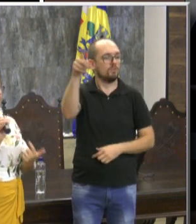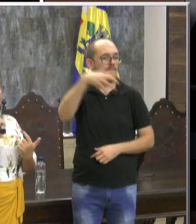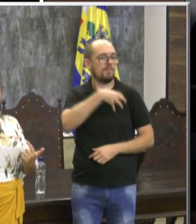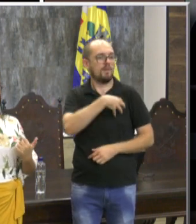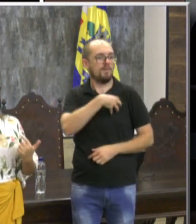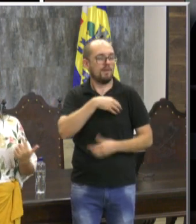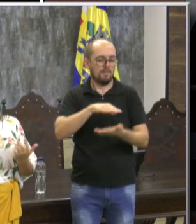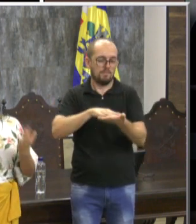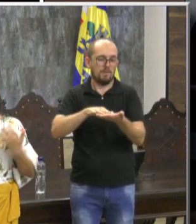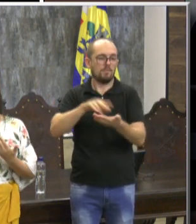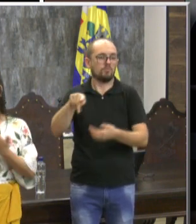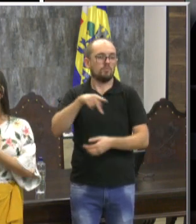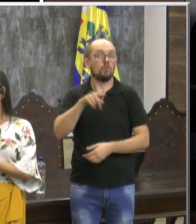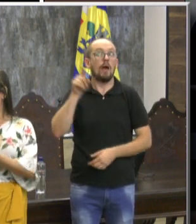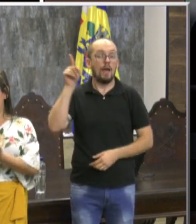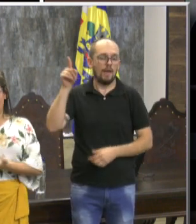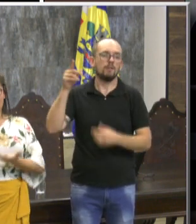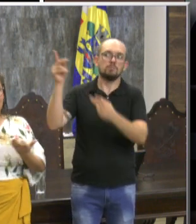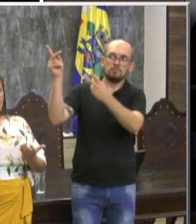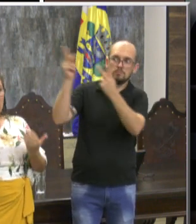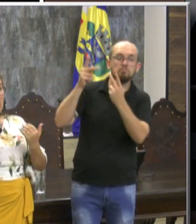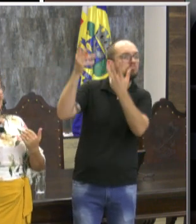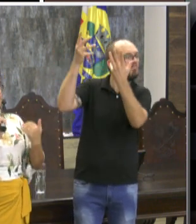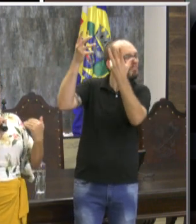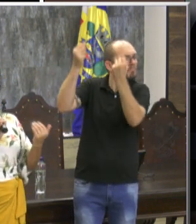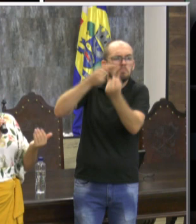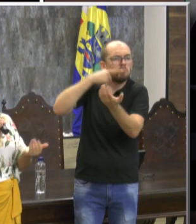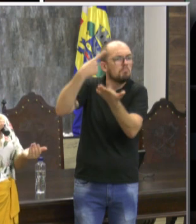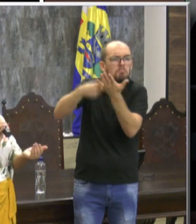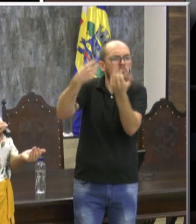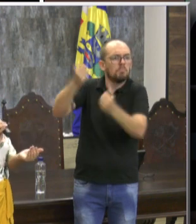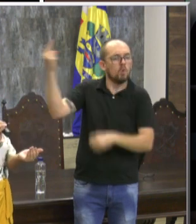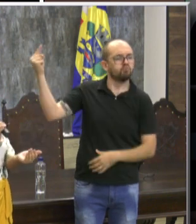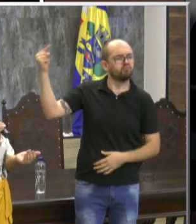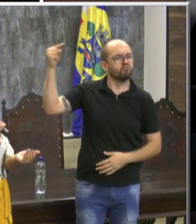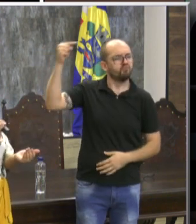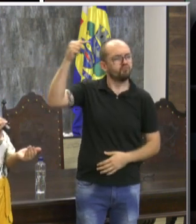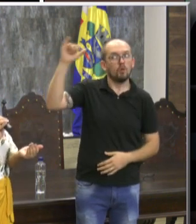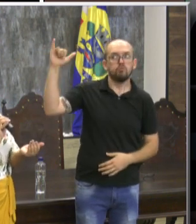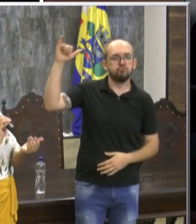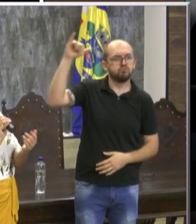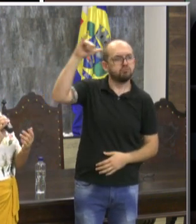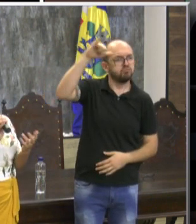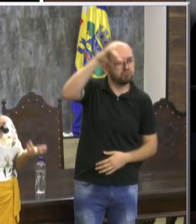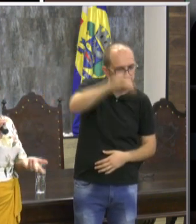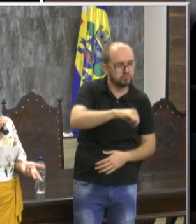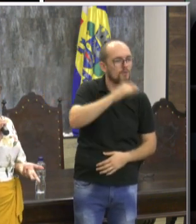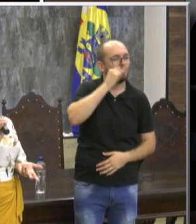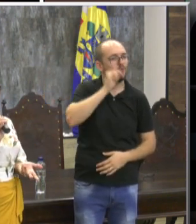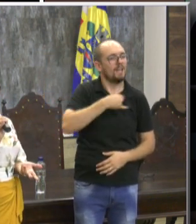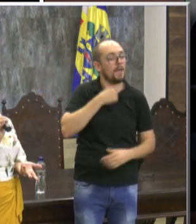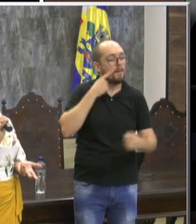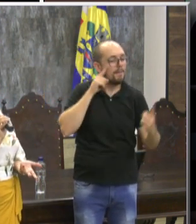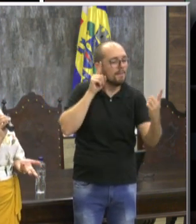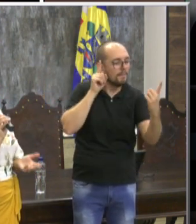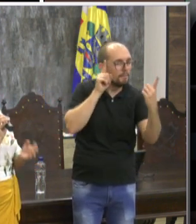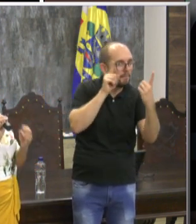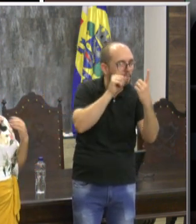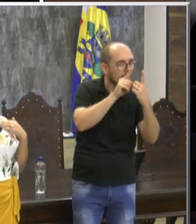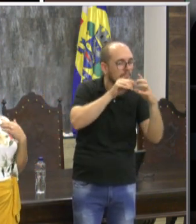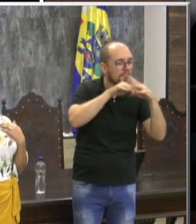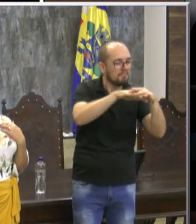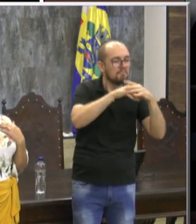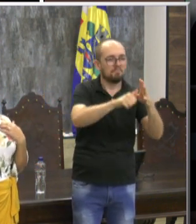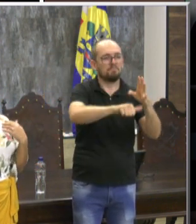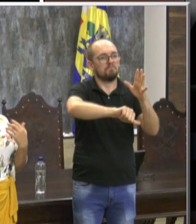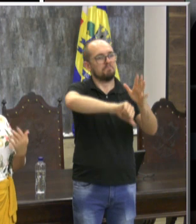veio porque ela queria conhecer, ela foi convidada pela Adriana para conhecer o trabalho da nossa escola e também para conhecer o Gustavo. Então,